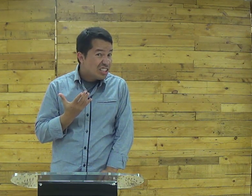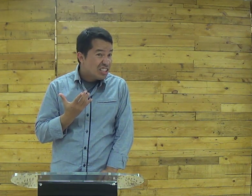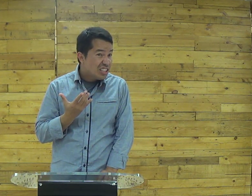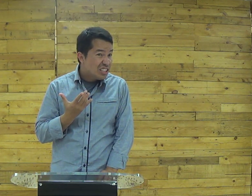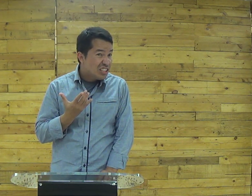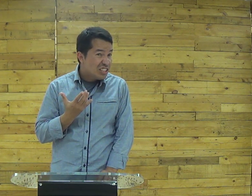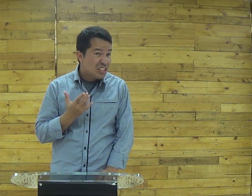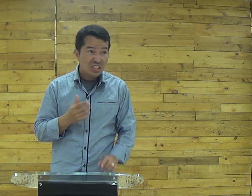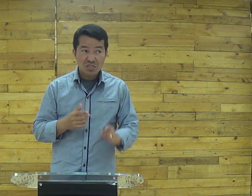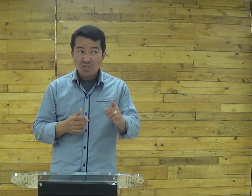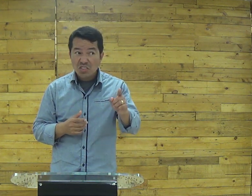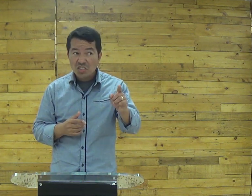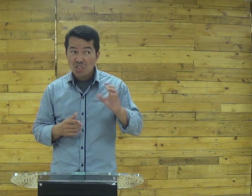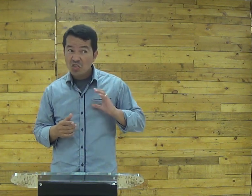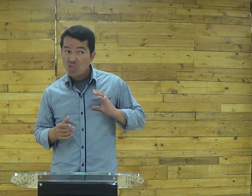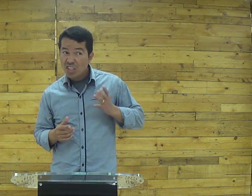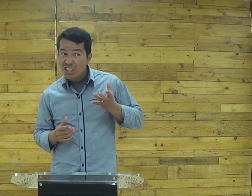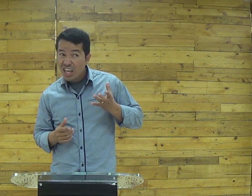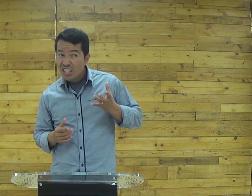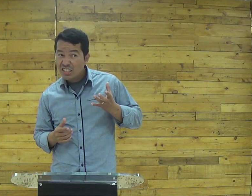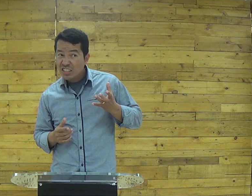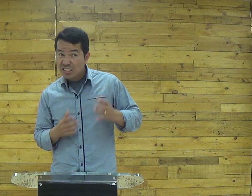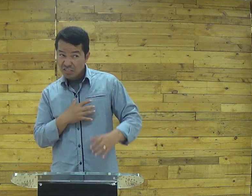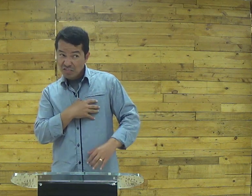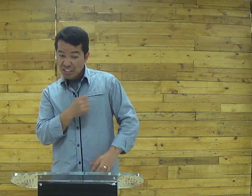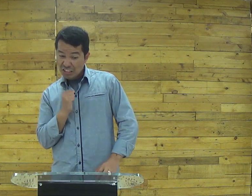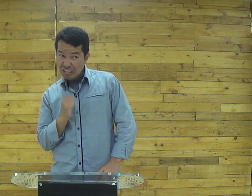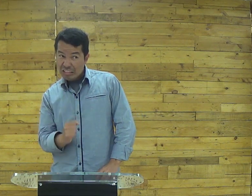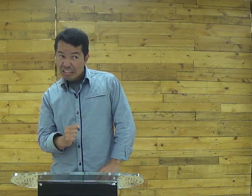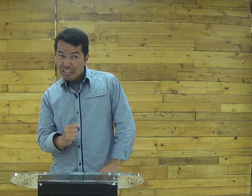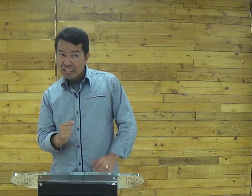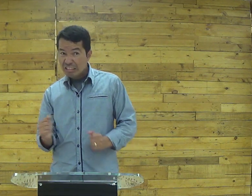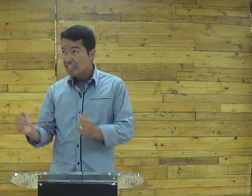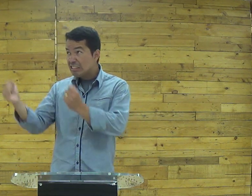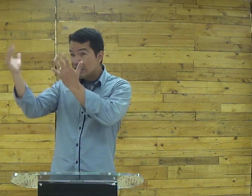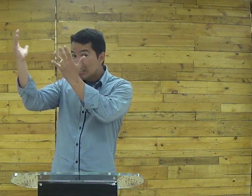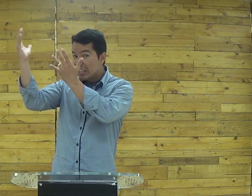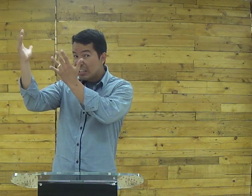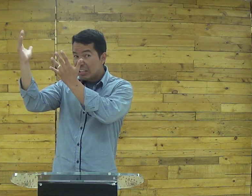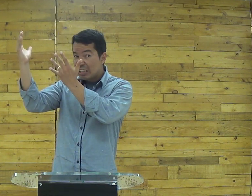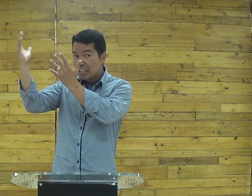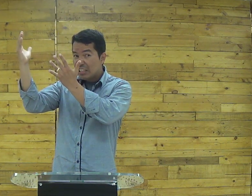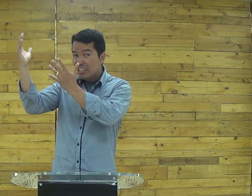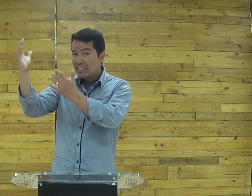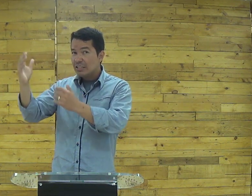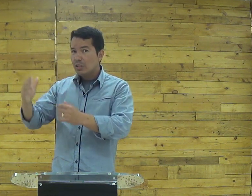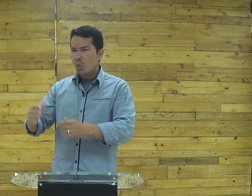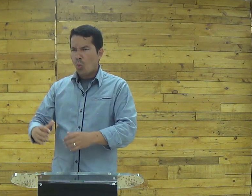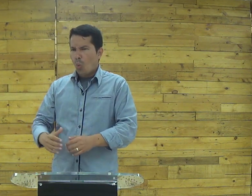teria coragem disso? Você teria coragem de ir sacrificar o seu filho a